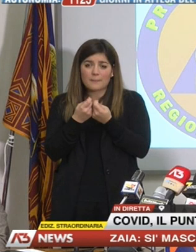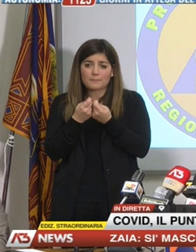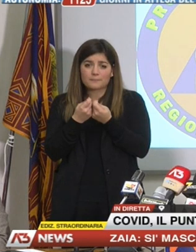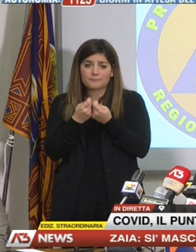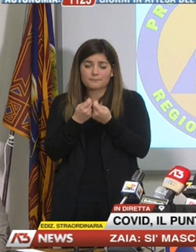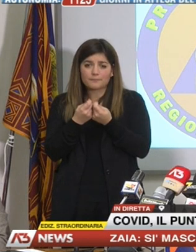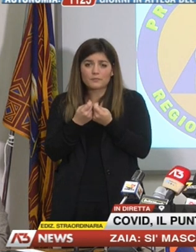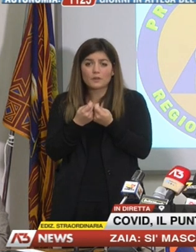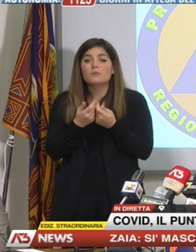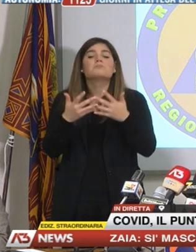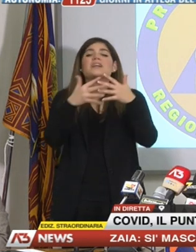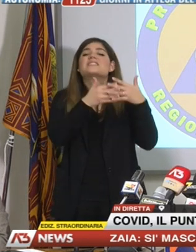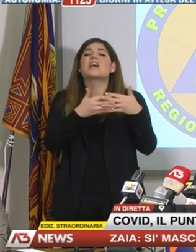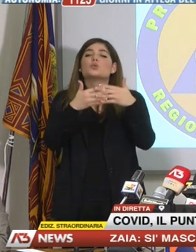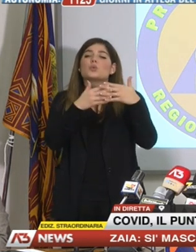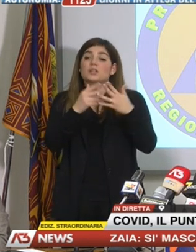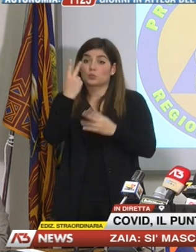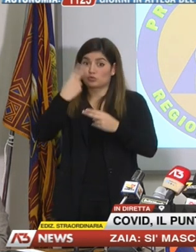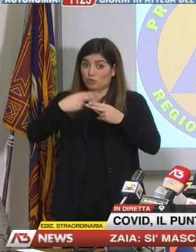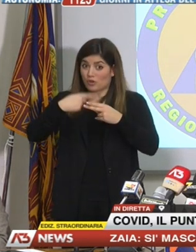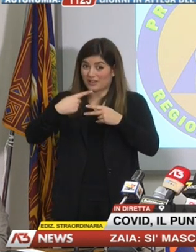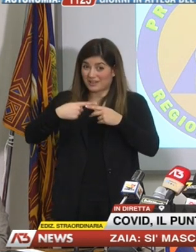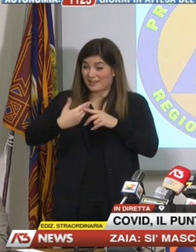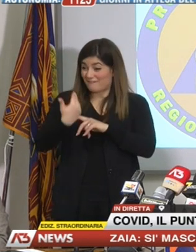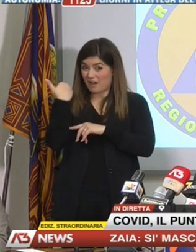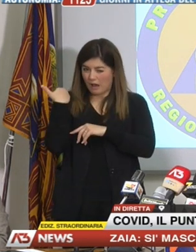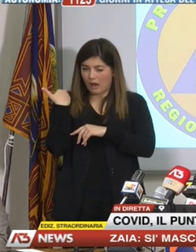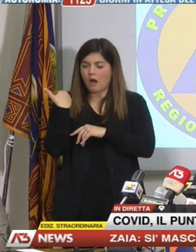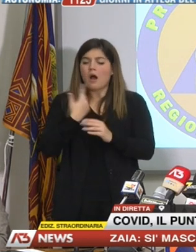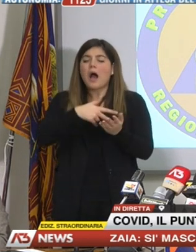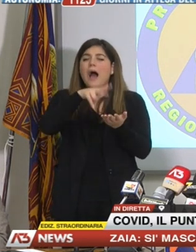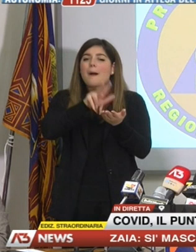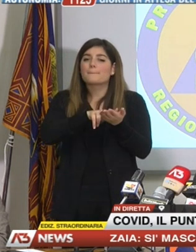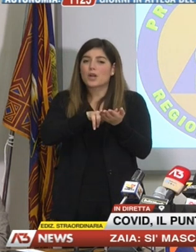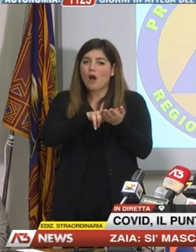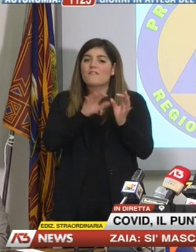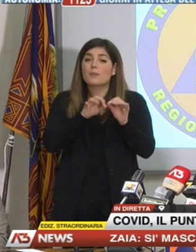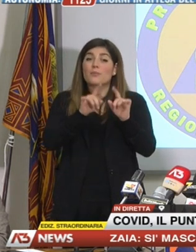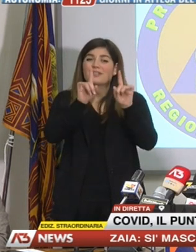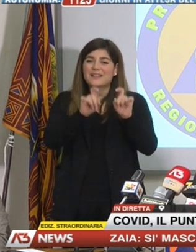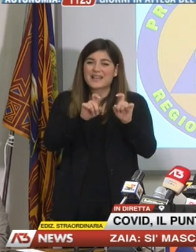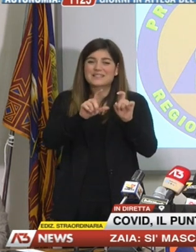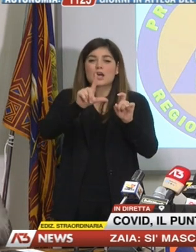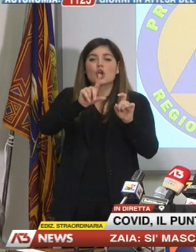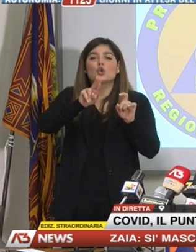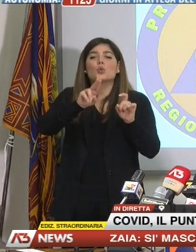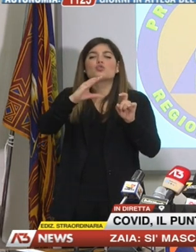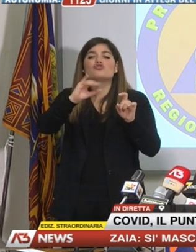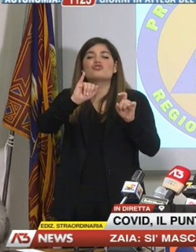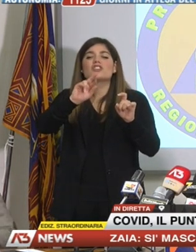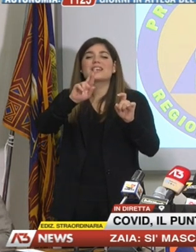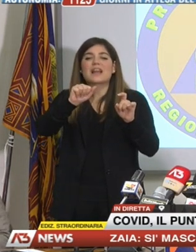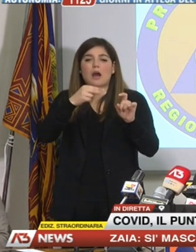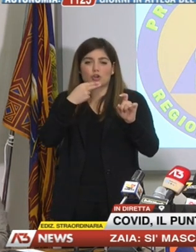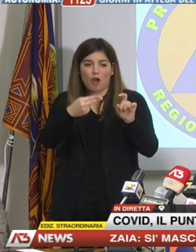ieri. Stati Uniti due giorni fa hanno approvato un test fai da te che si chiama Lucira, andatevelo a guardare, Lucira si chiama,